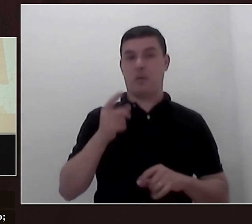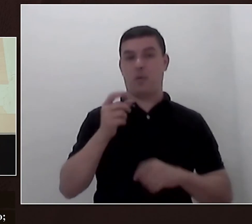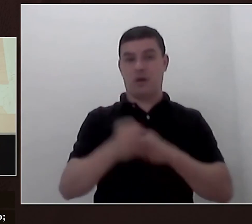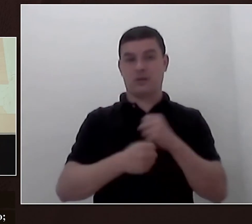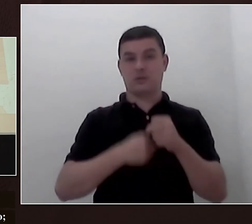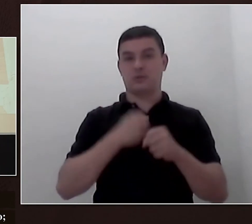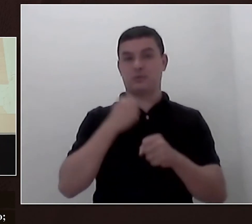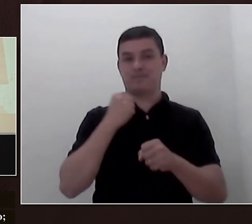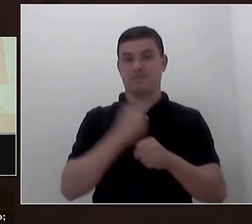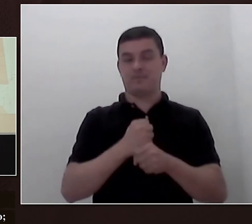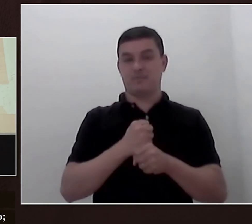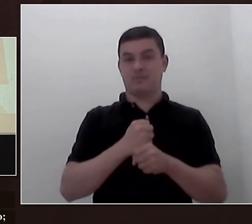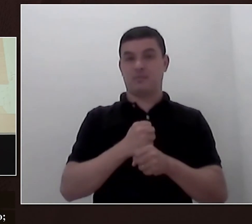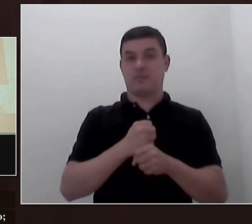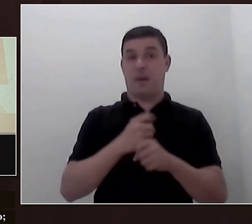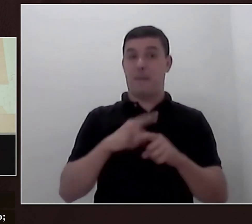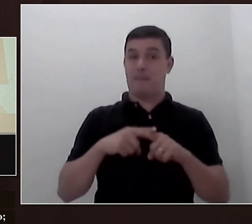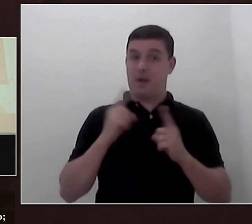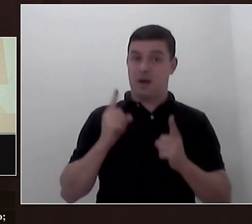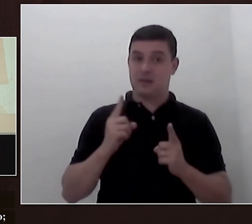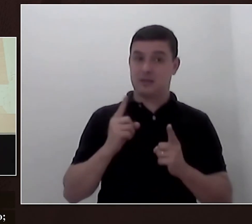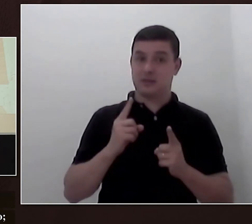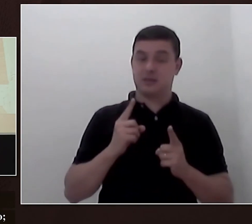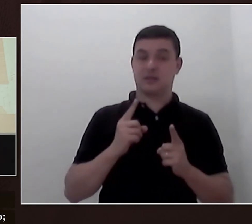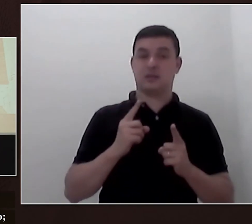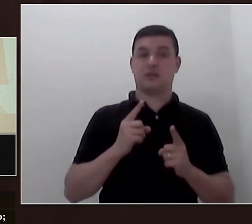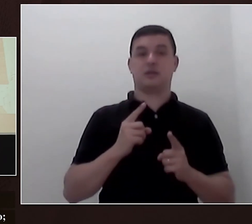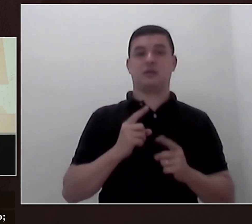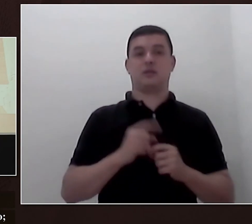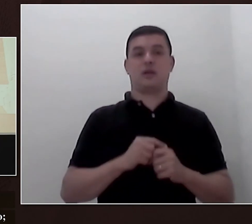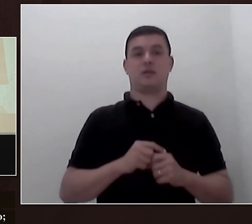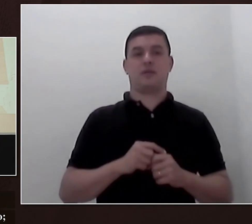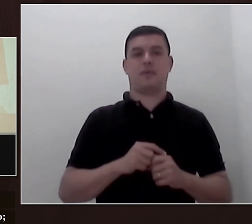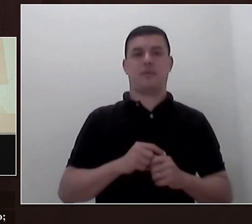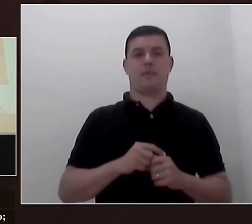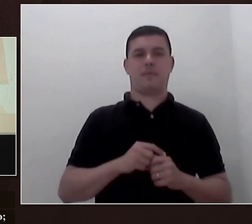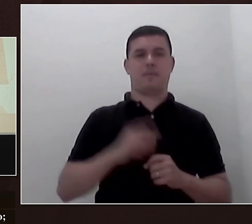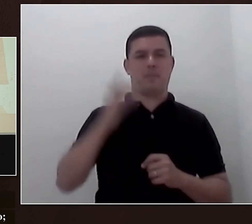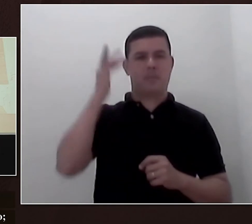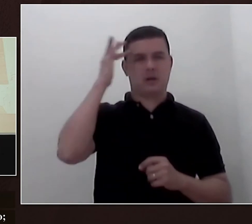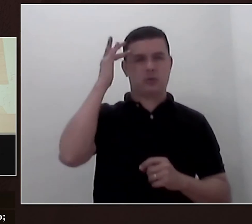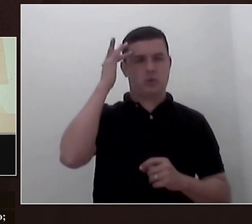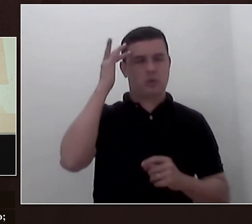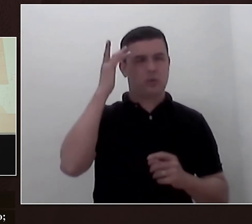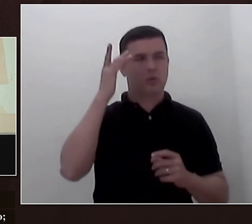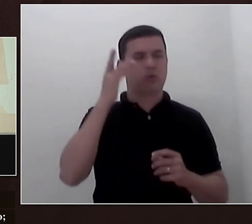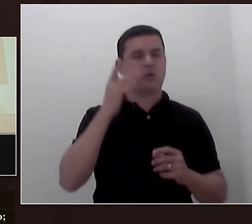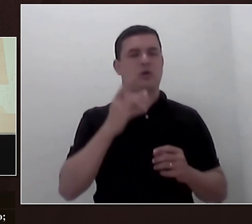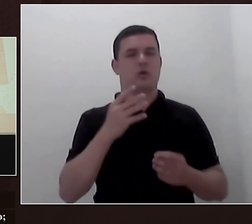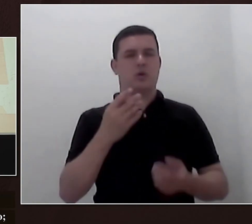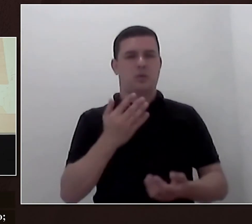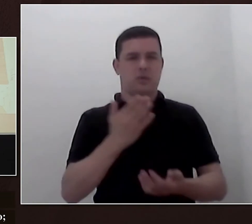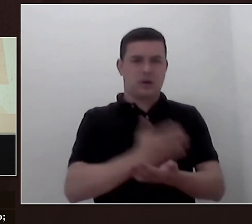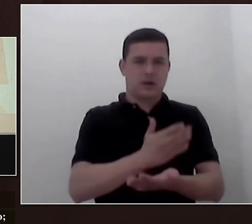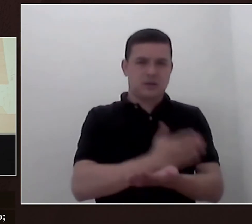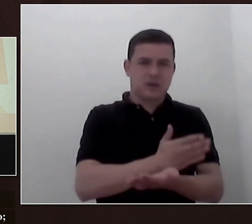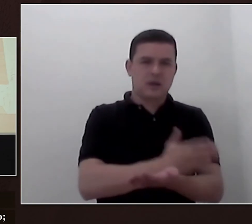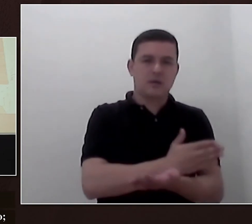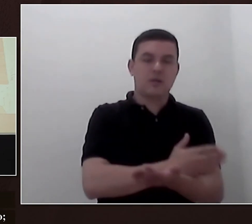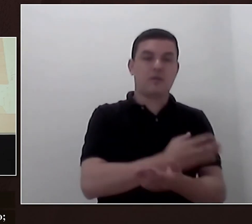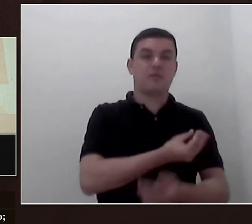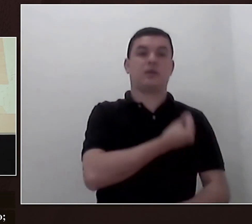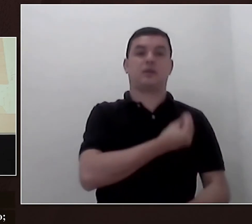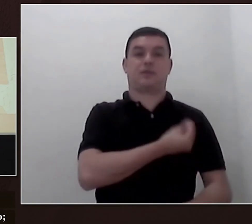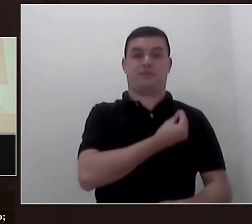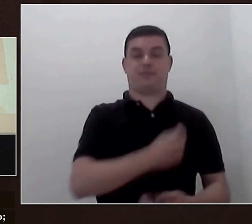também amadurecerão. Eles vão, junto com os vencedores, vão para novo céu, nova terra